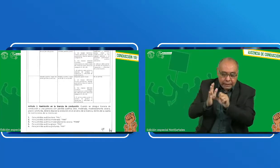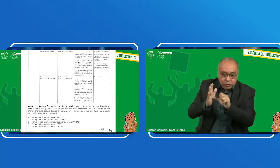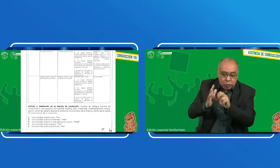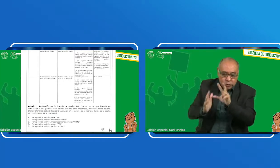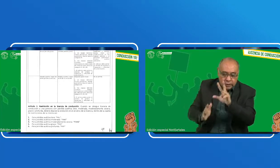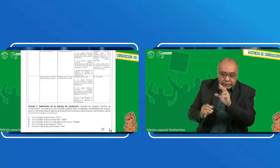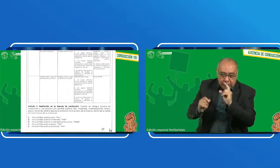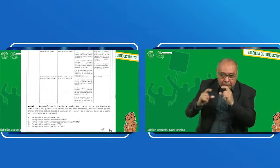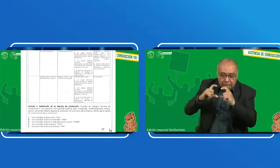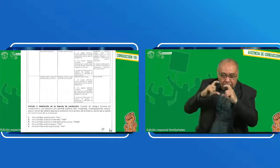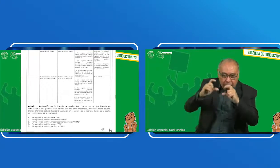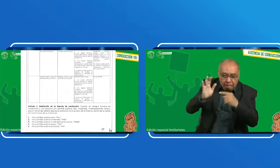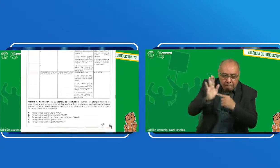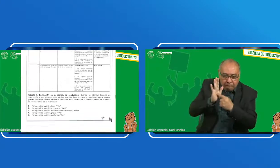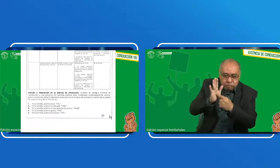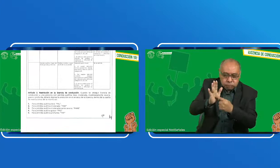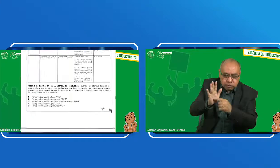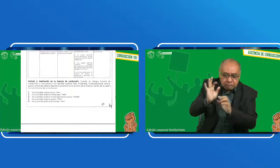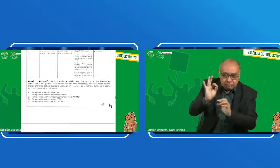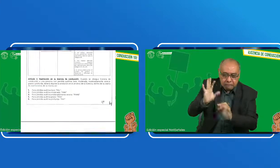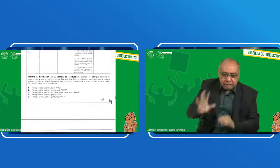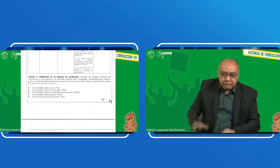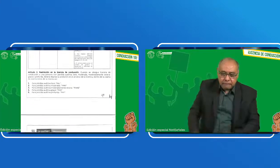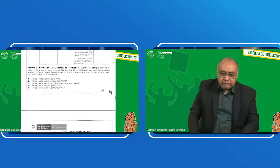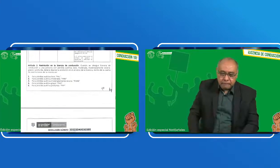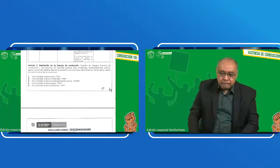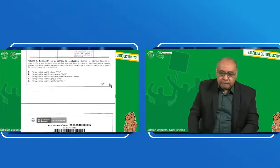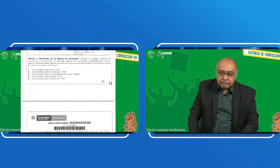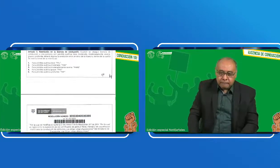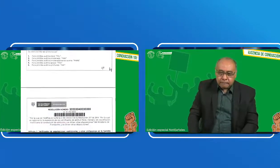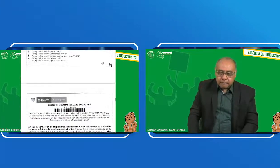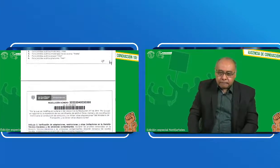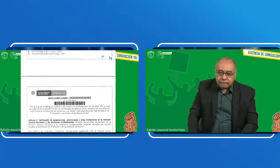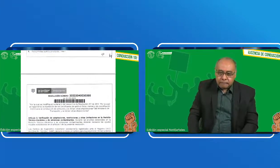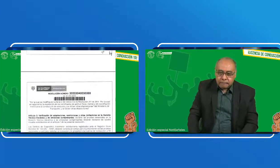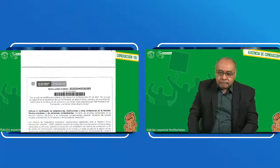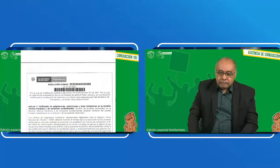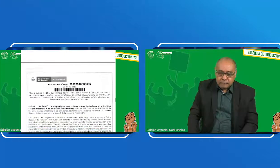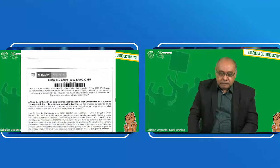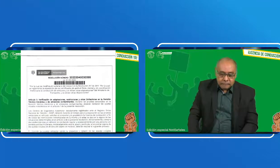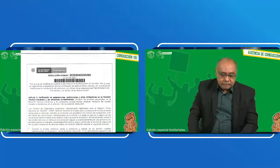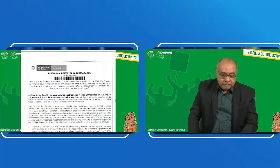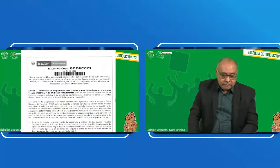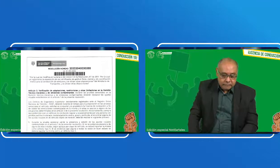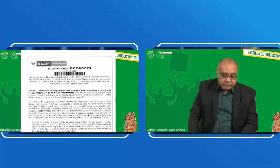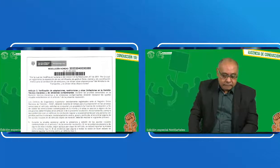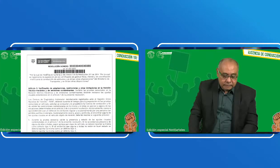que tenga su conducción. Ahora veamos el artículo número 3.